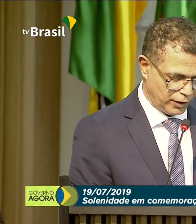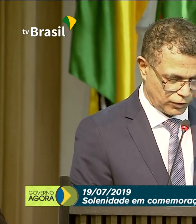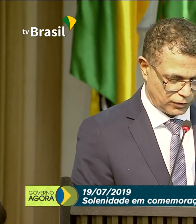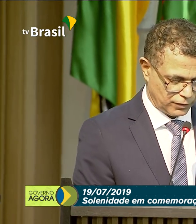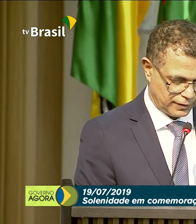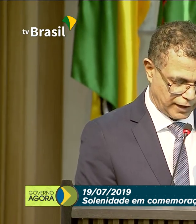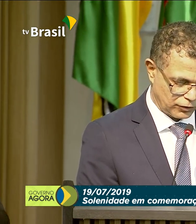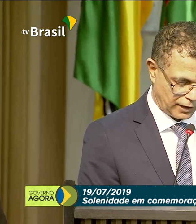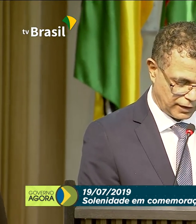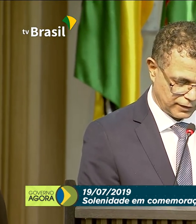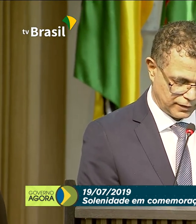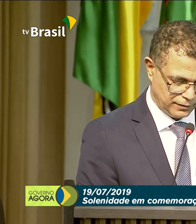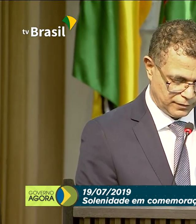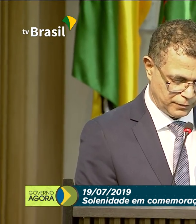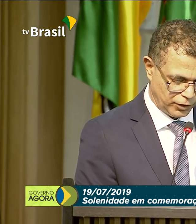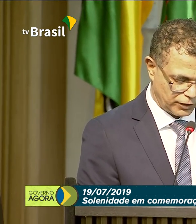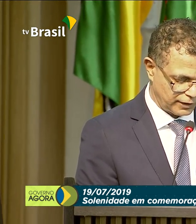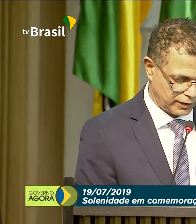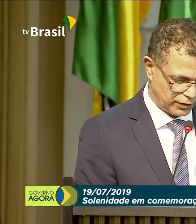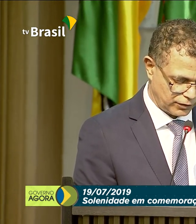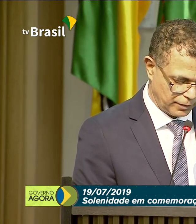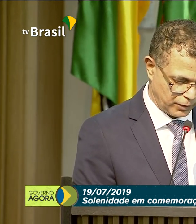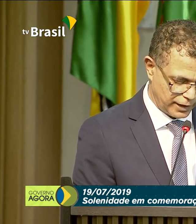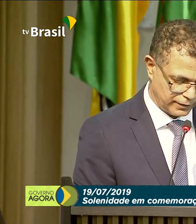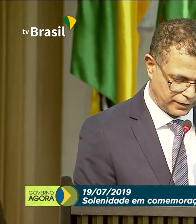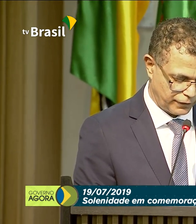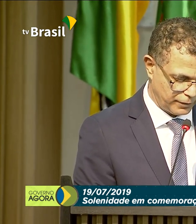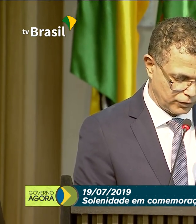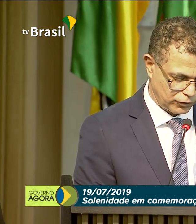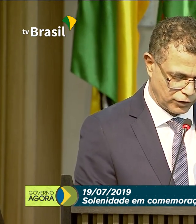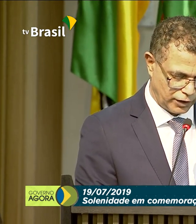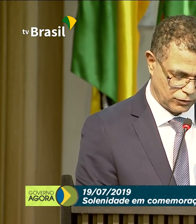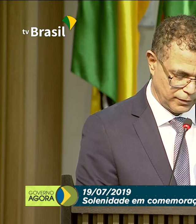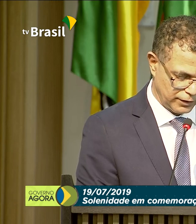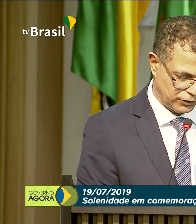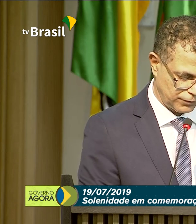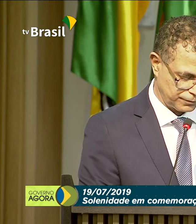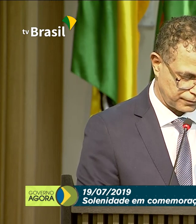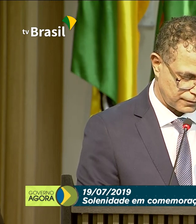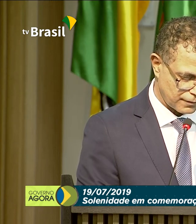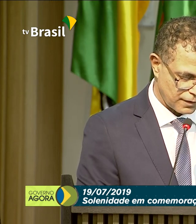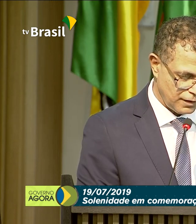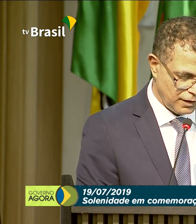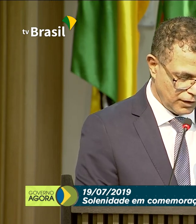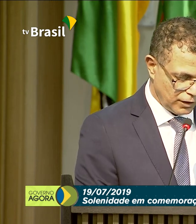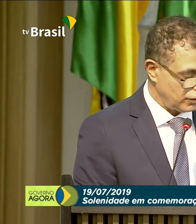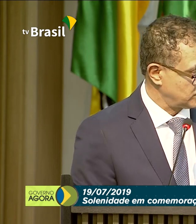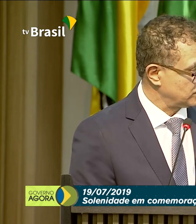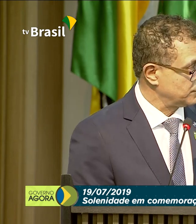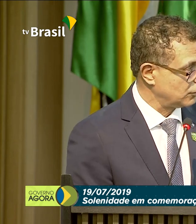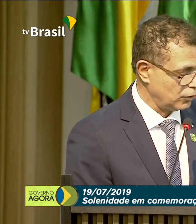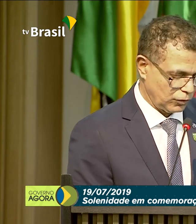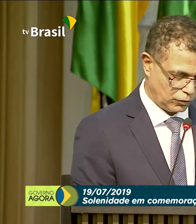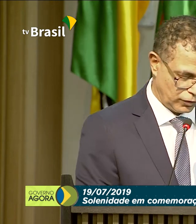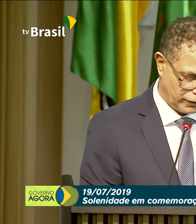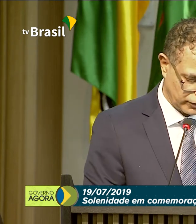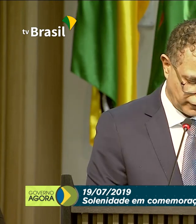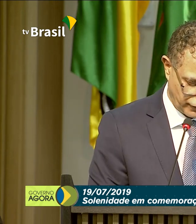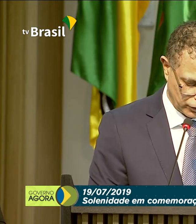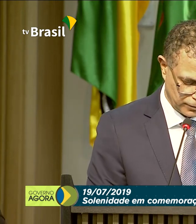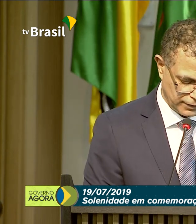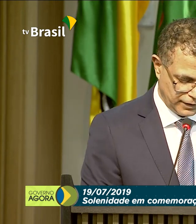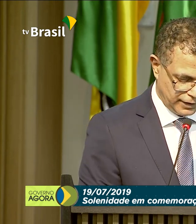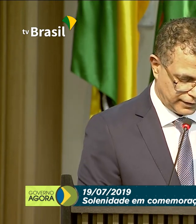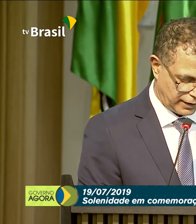excelentíssimo ministro Sérgio Caranza, ministro em exercício da Mulher, da Família e dos Direitos Humanos, excelentíssimo senhor doutor